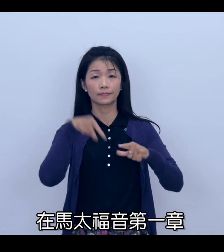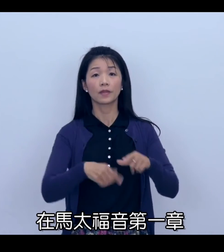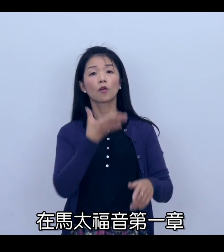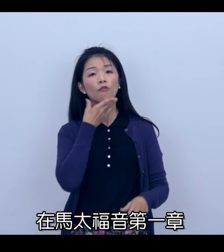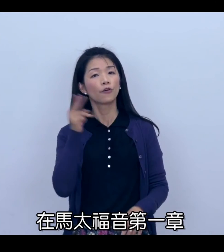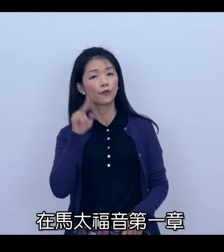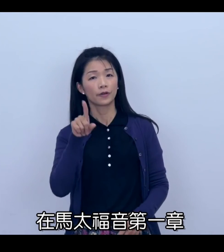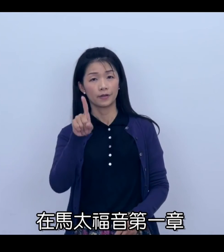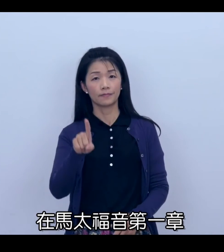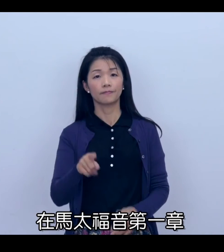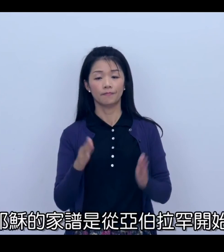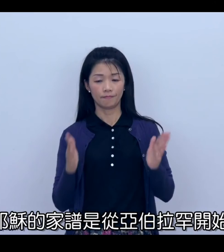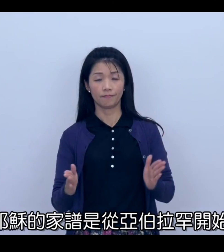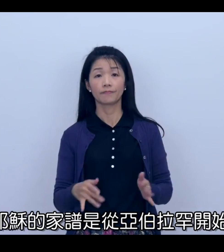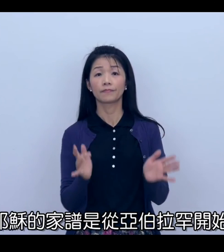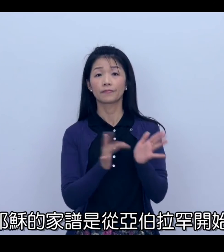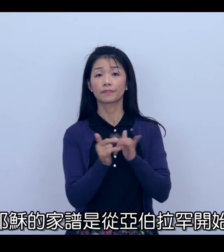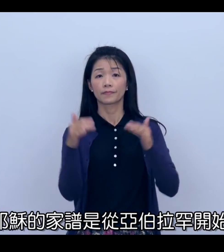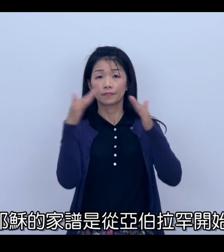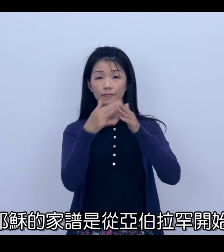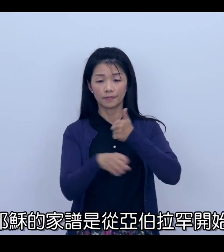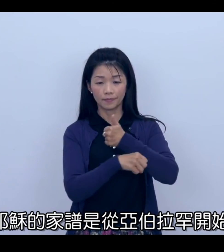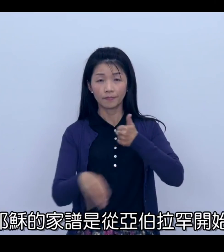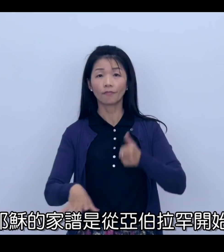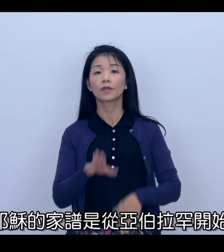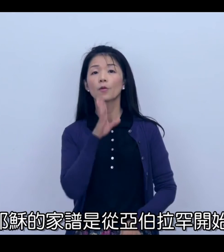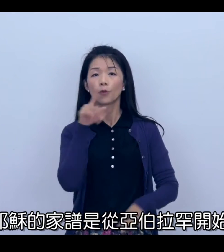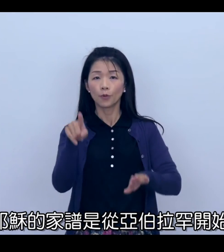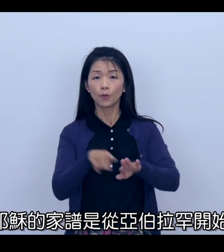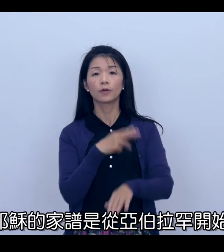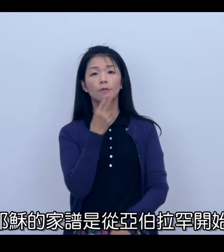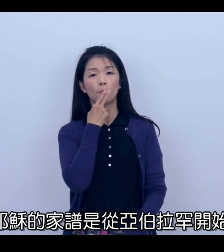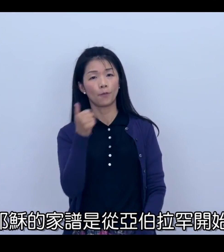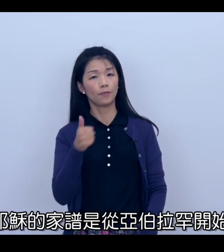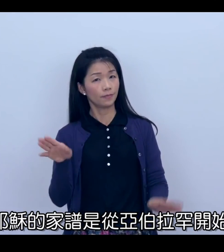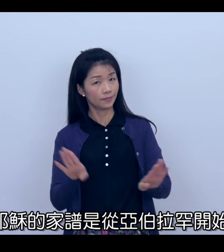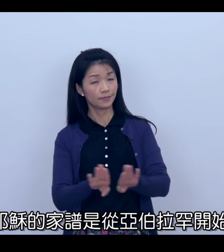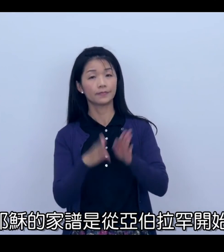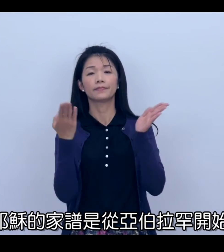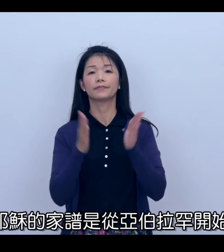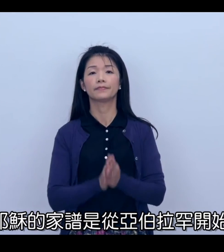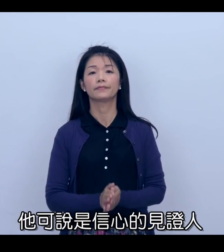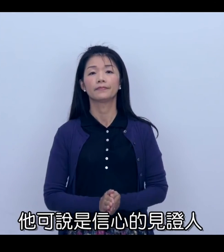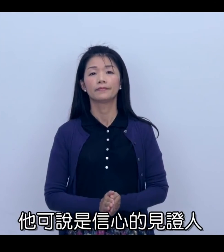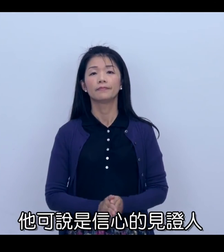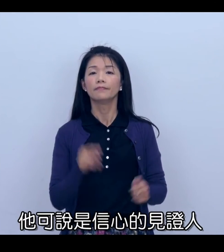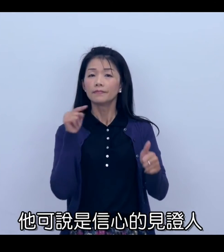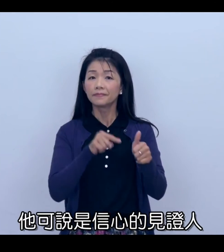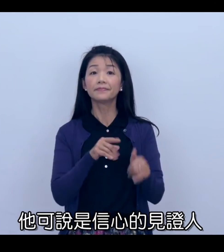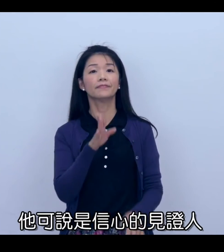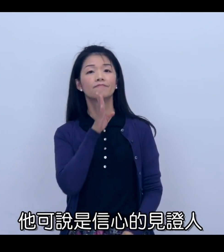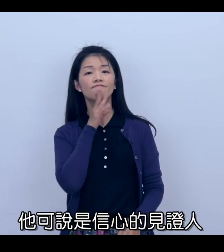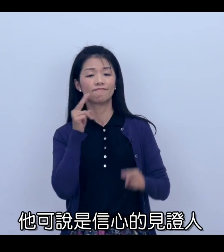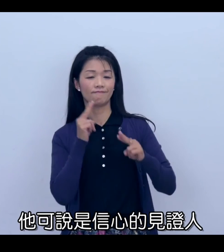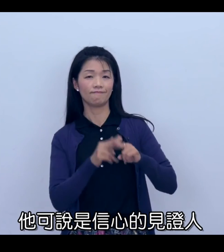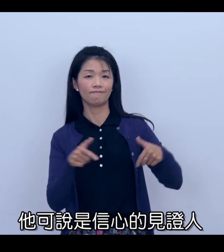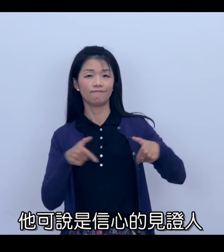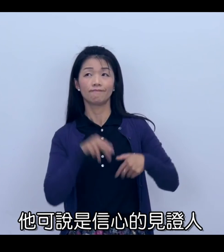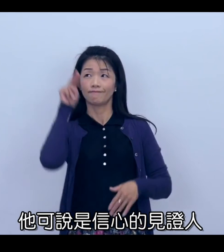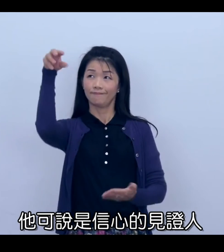一章，耶稣的家谱是从亚伯拉罕开始，他可说是信心的见证